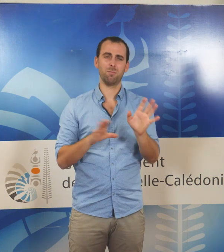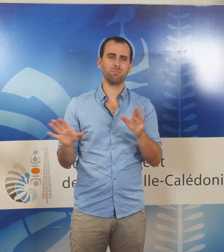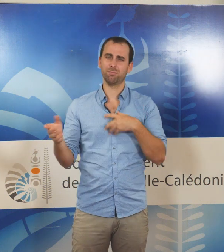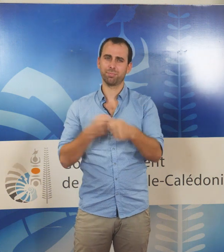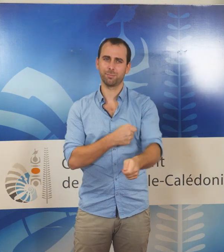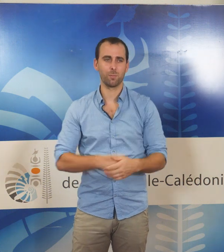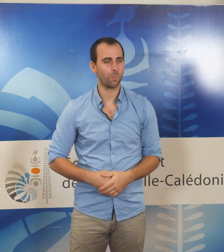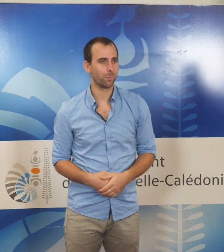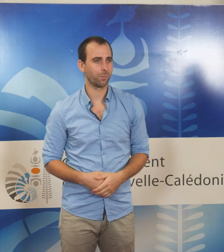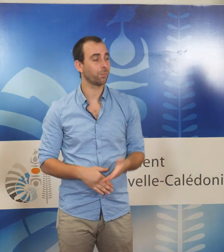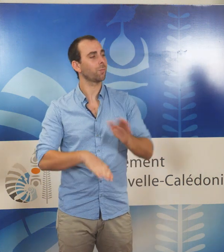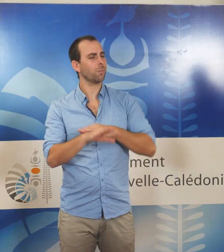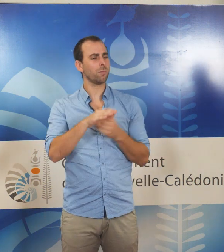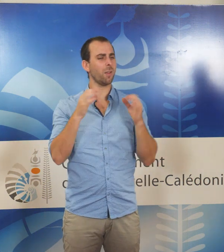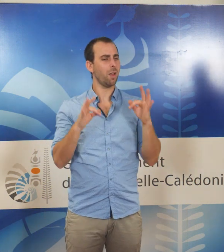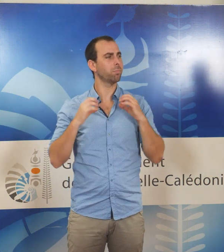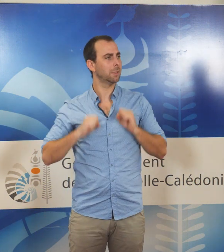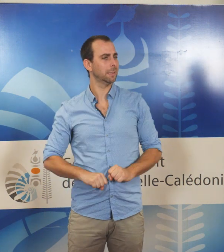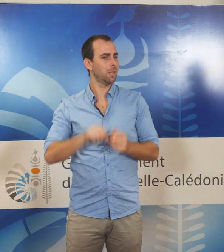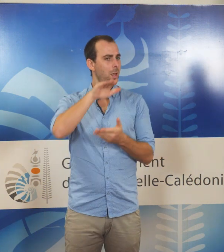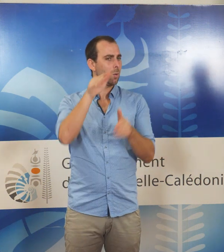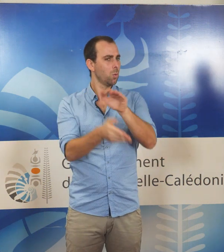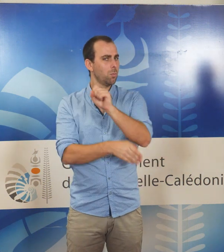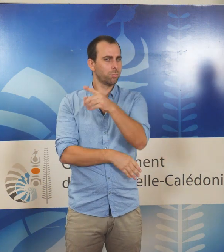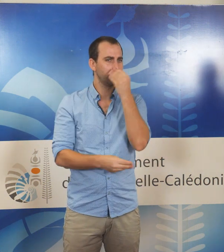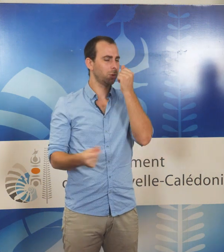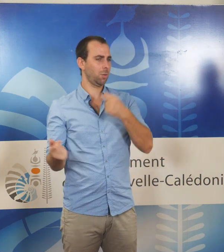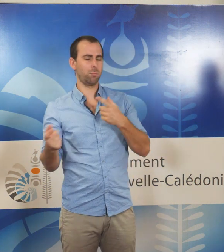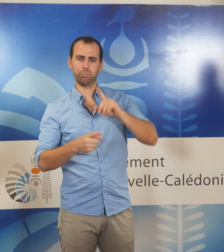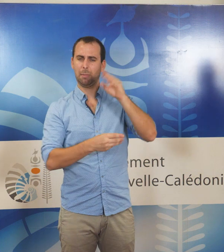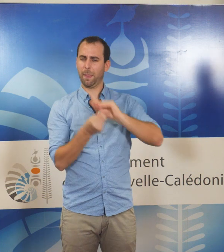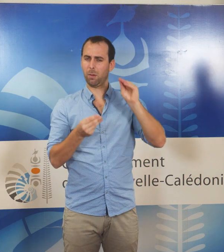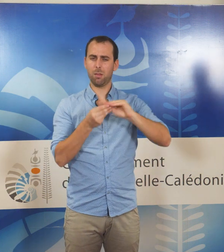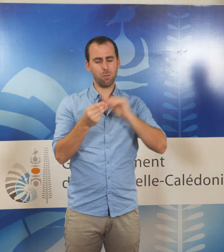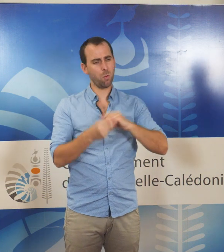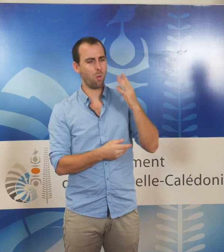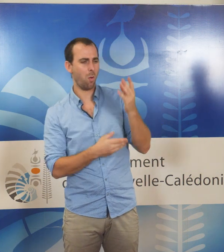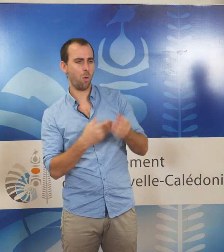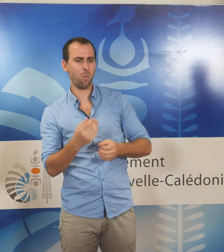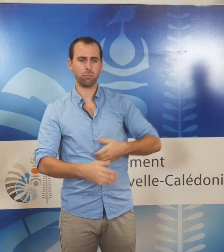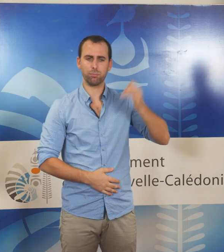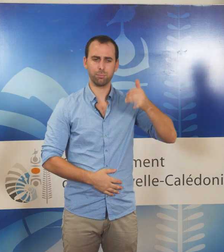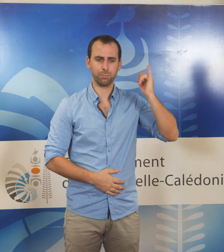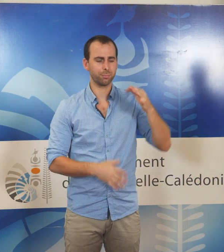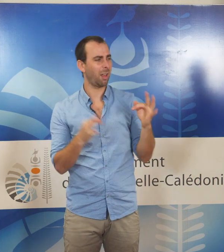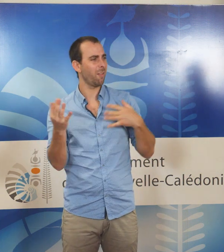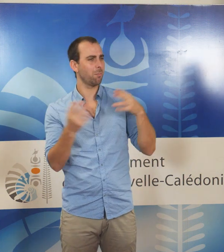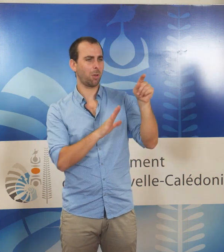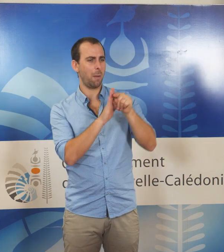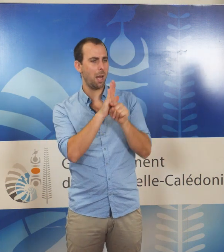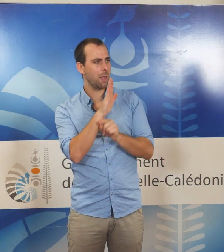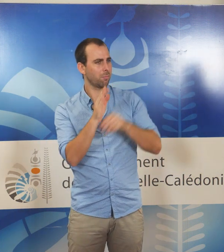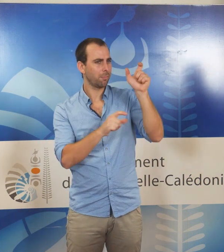une mauvaise prise en compte de ses interrogations, de ses propositions, notamment la communication au responsable coutumier des listes de personnes